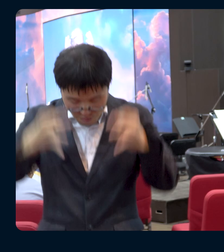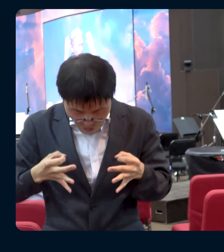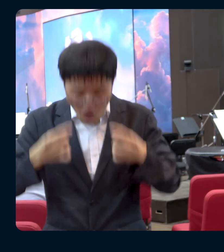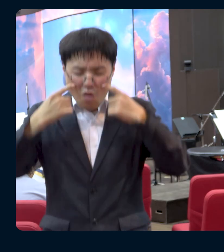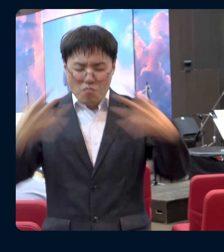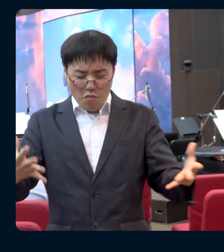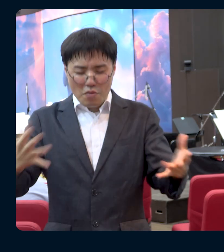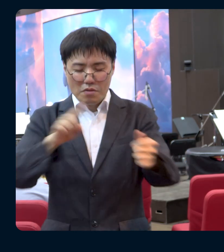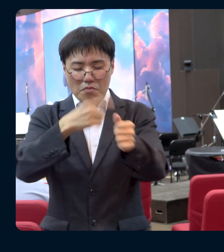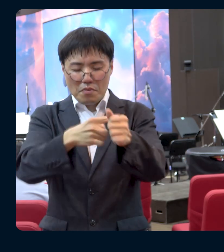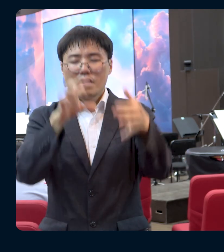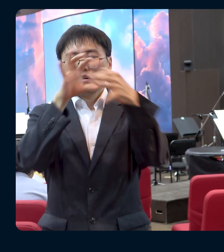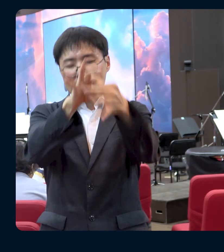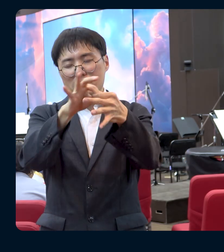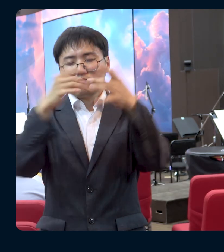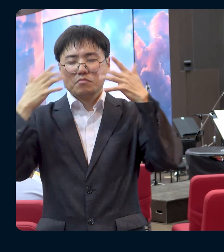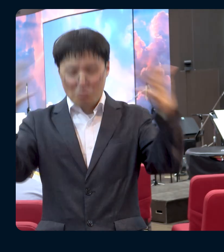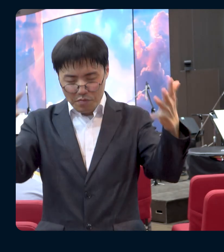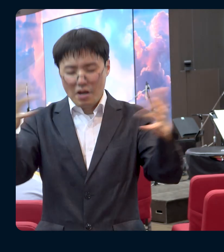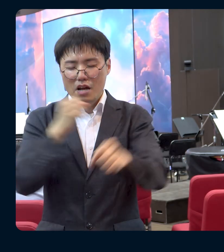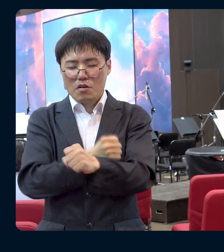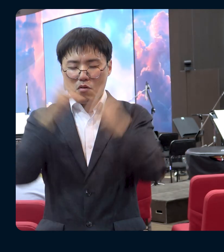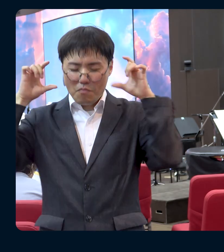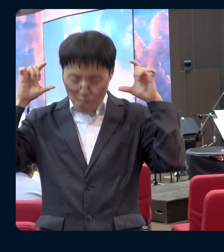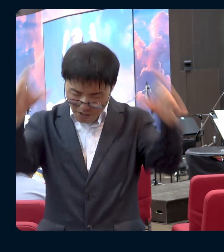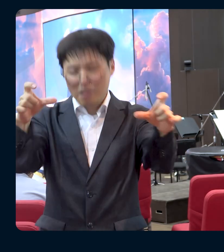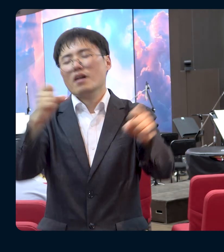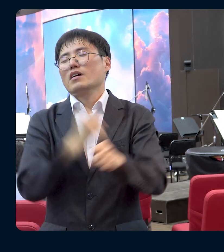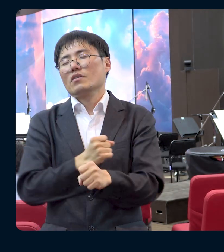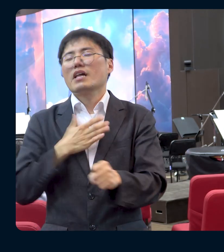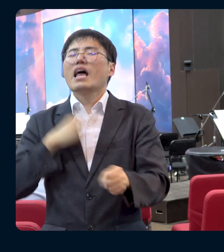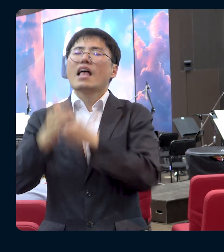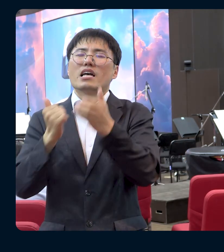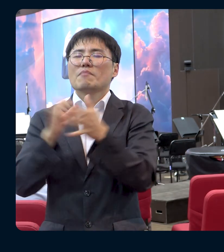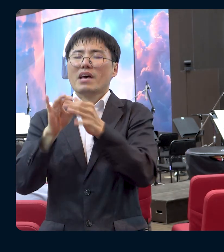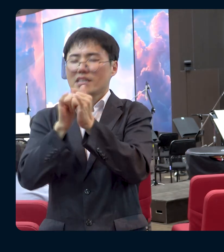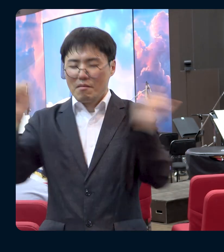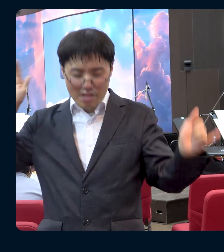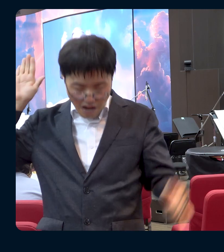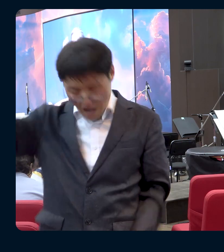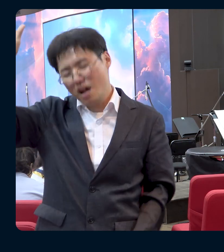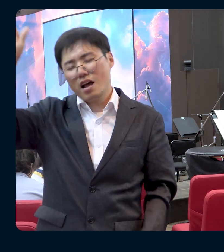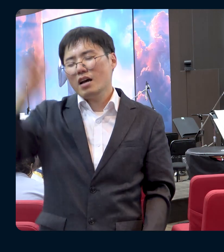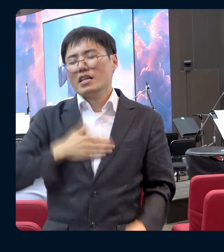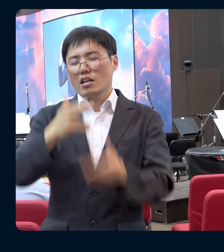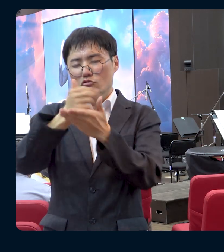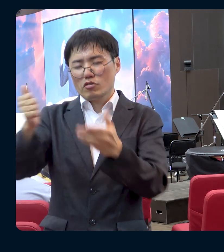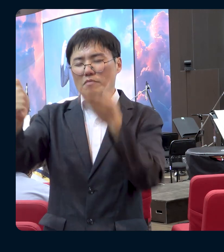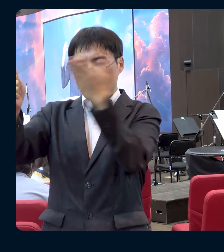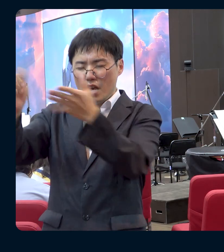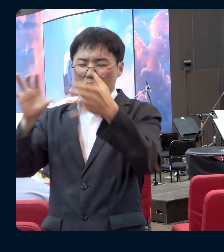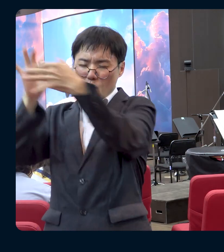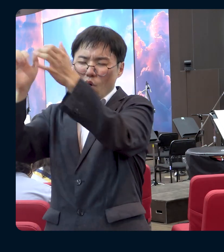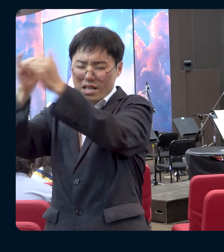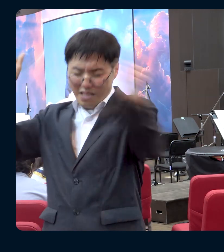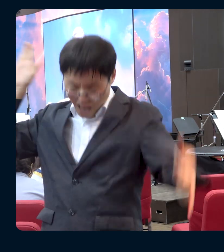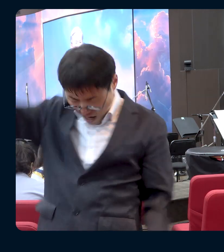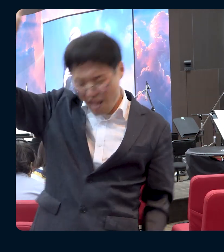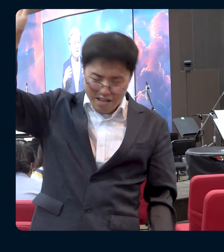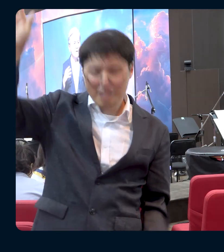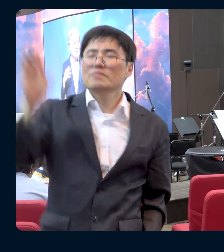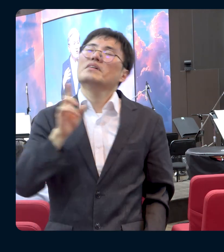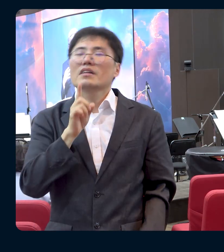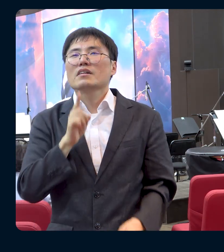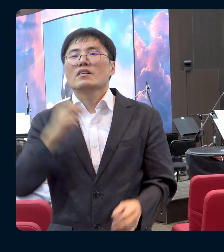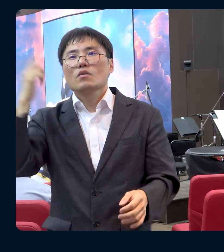자기 자신에게 분명히 소속을 분명하게 선포하고 고백. 난 하나님의 사람이라고. 난 주님께 속한